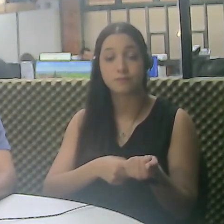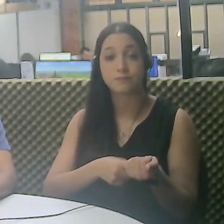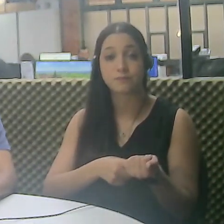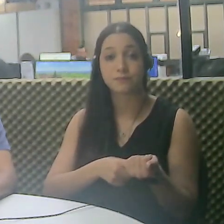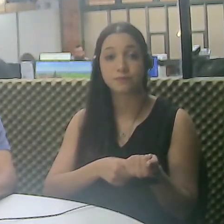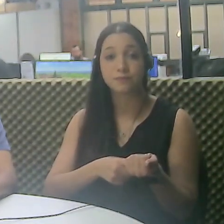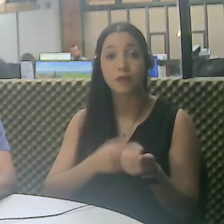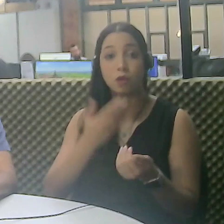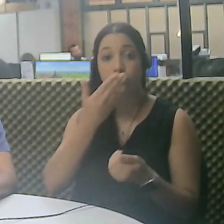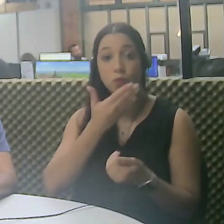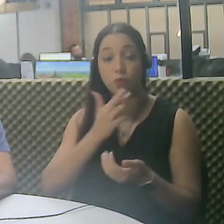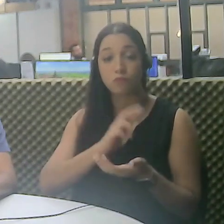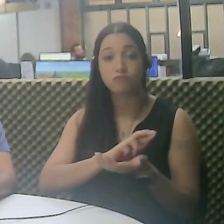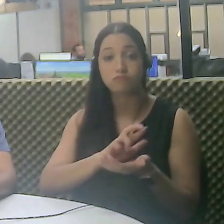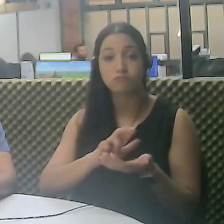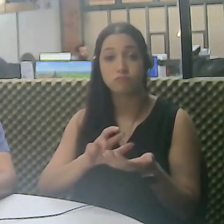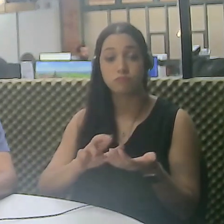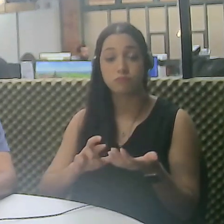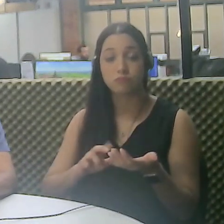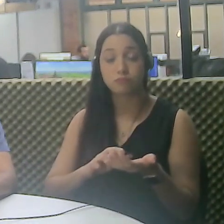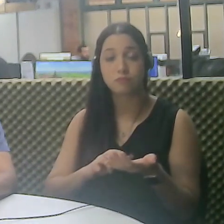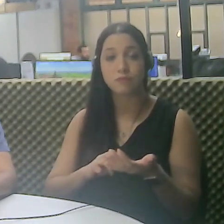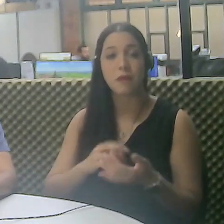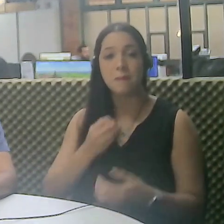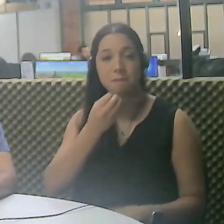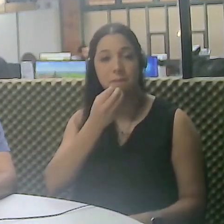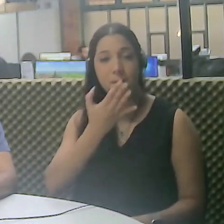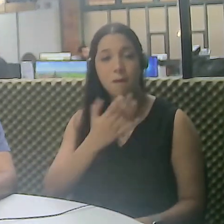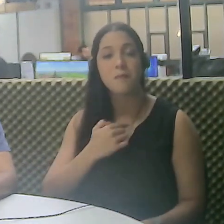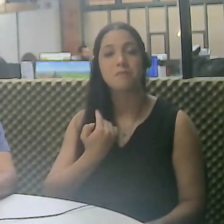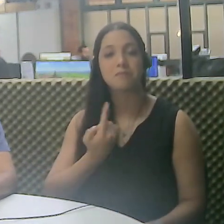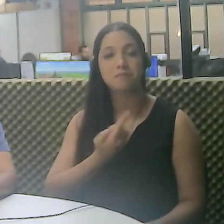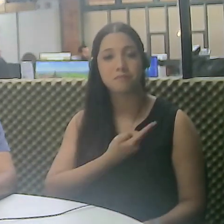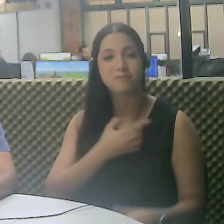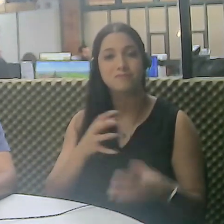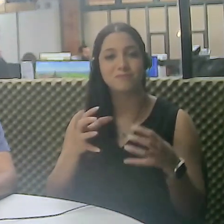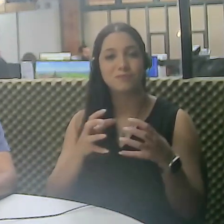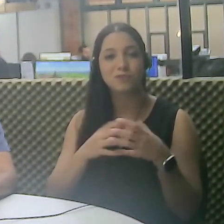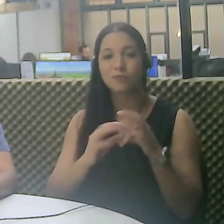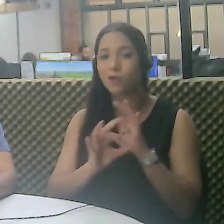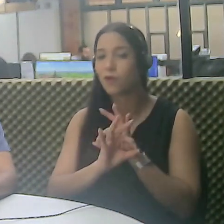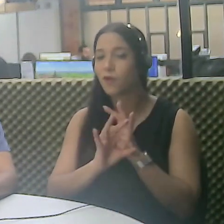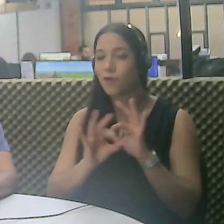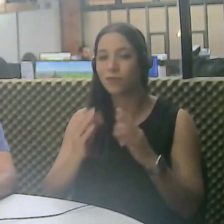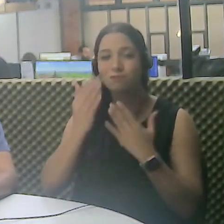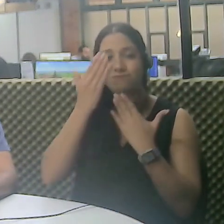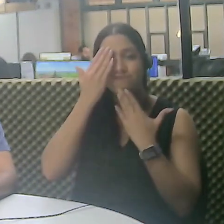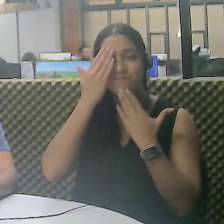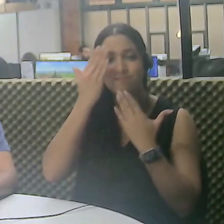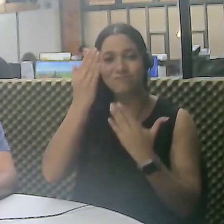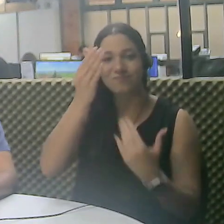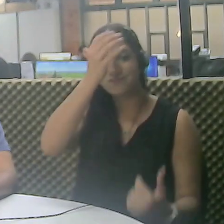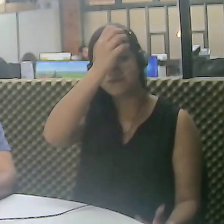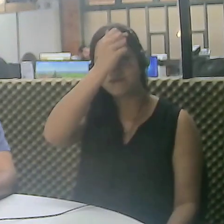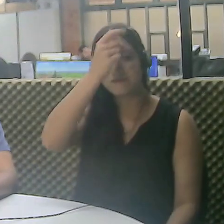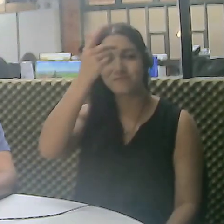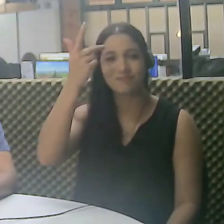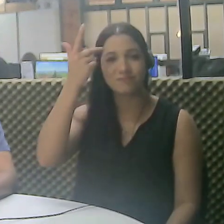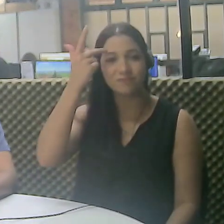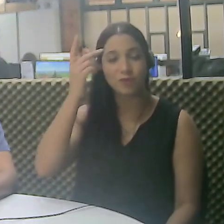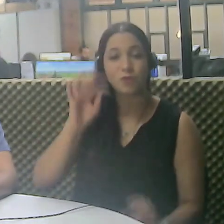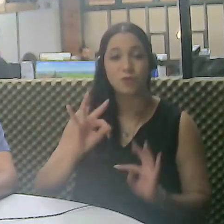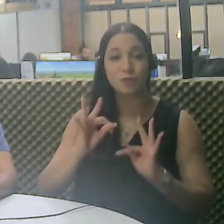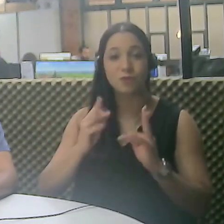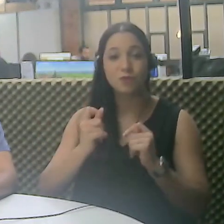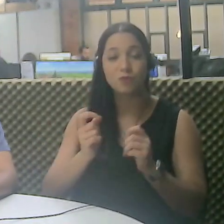de quitandas tradicionais, foi muito bom pra gente. A turma era muito boa e eu só agradeço muito, agradeço a prefeitura, né, e todos